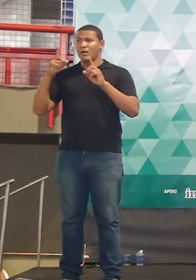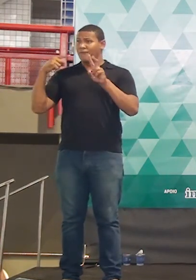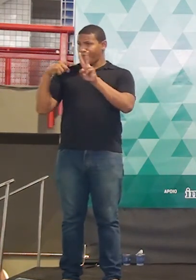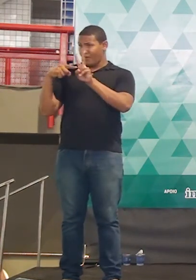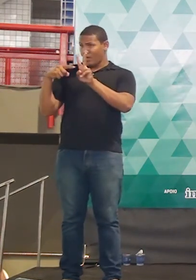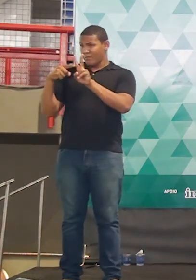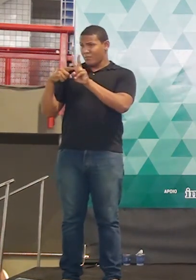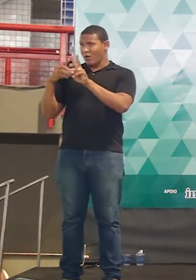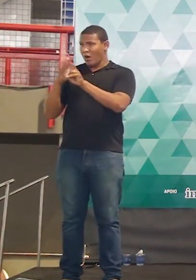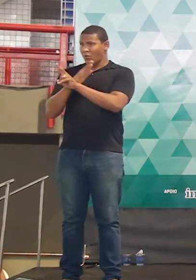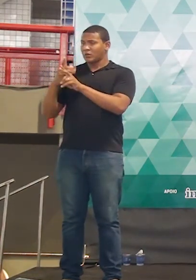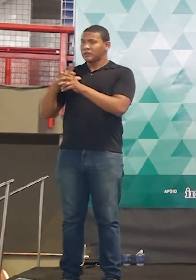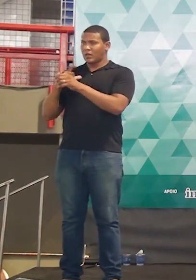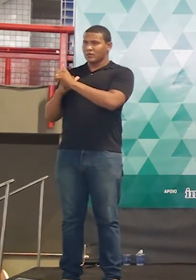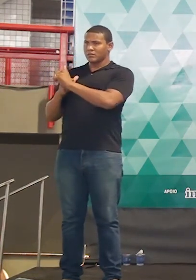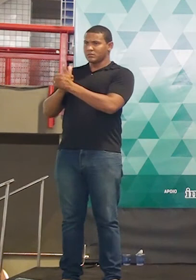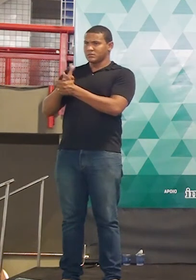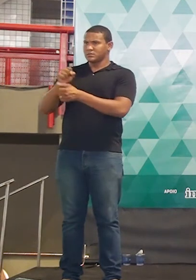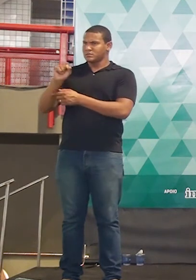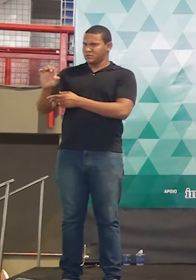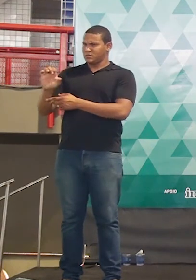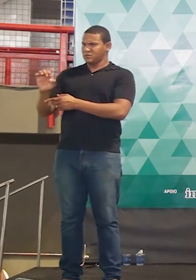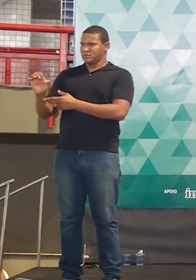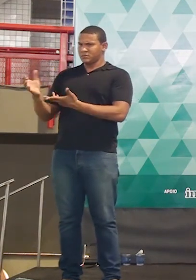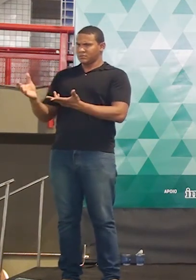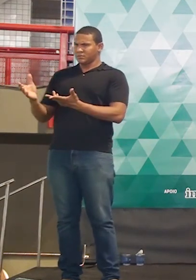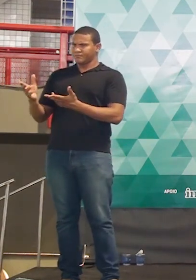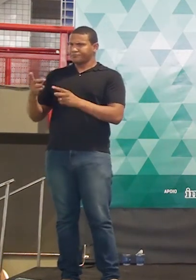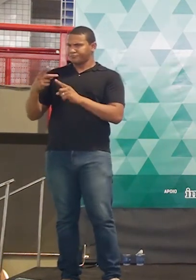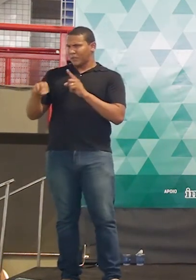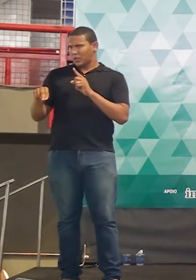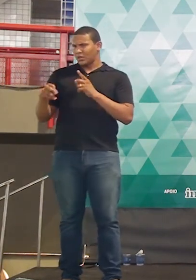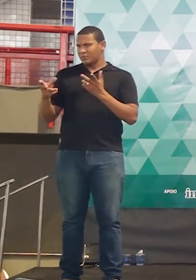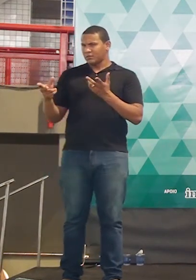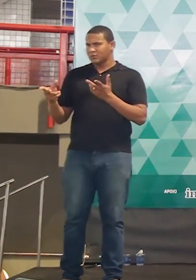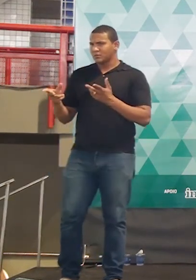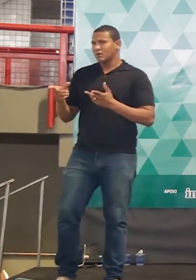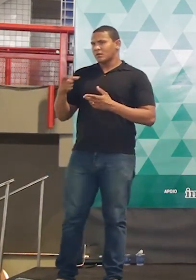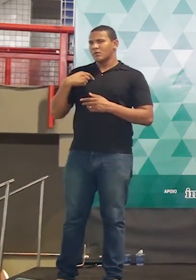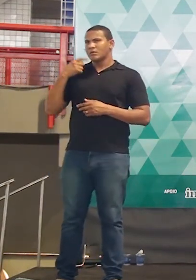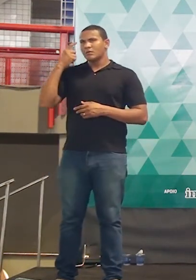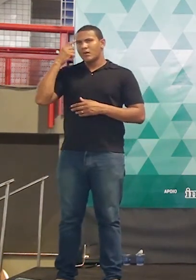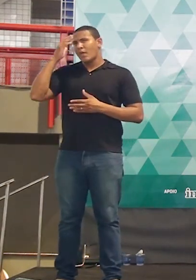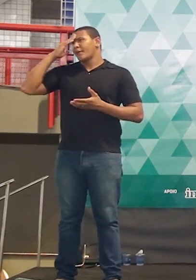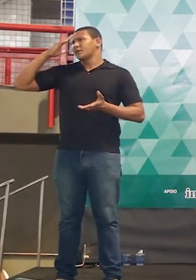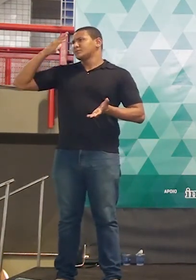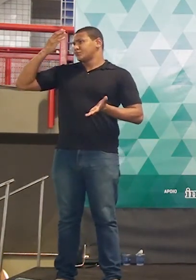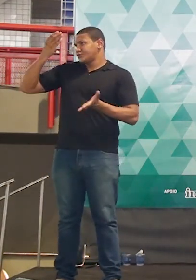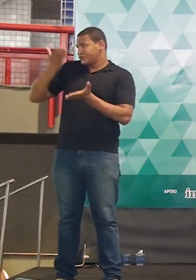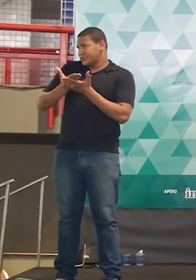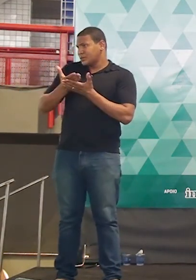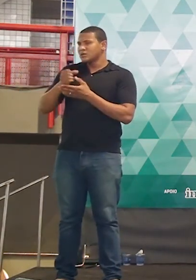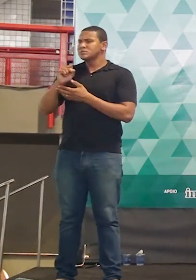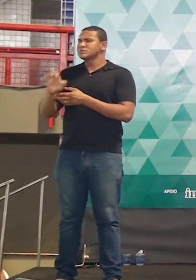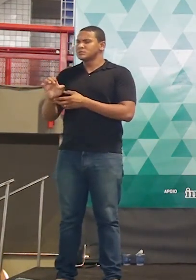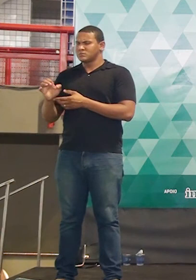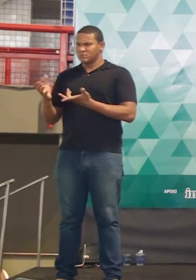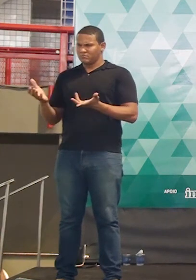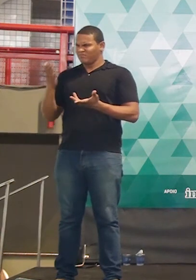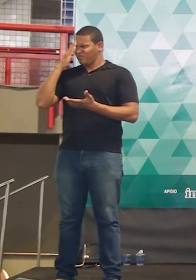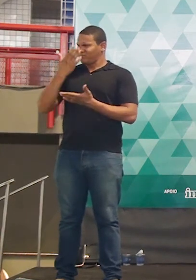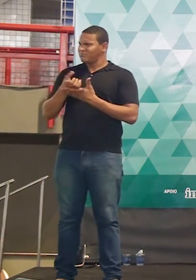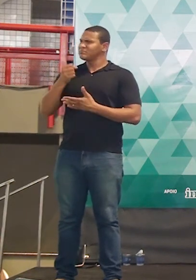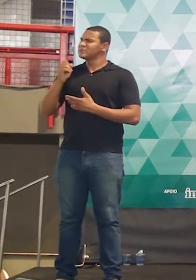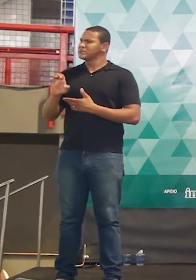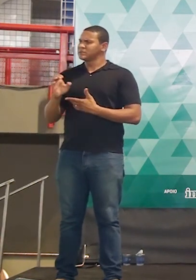seguidos do pronome se. Você diz assim, acredita-se que, tem-se observado que, no lugar de